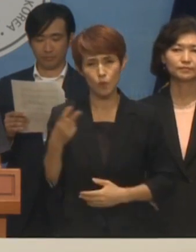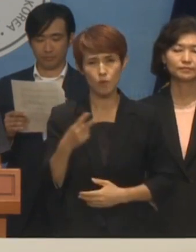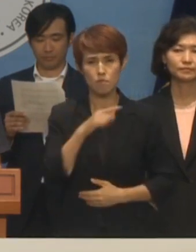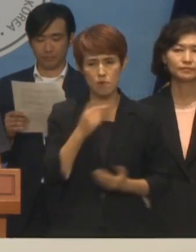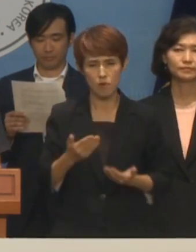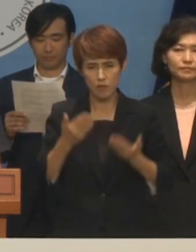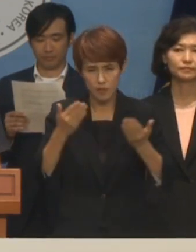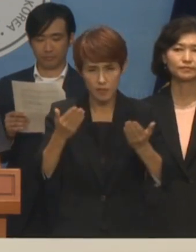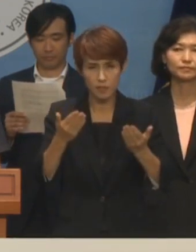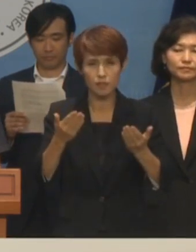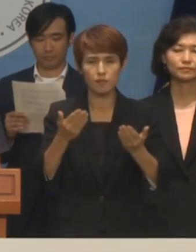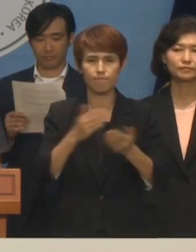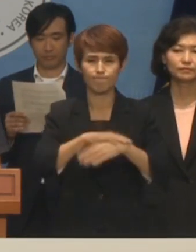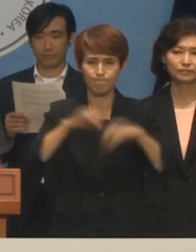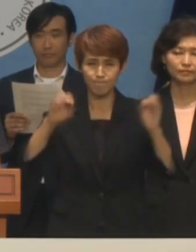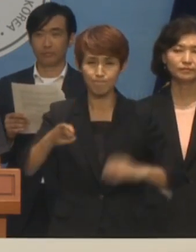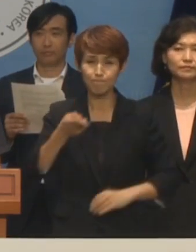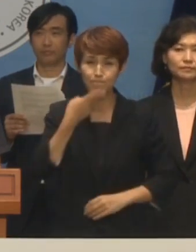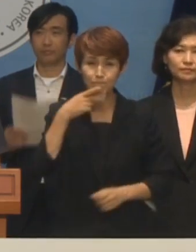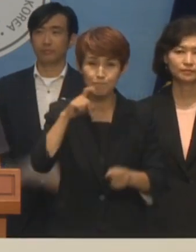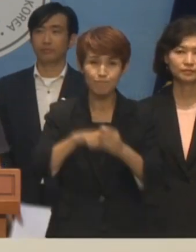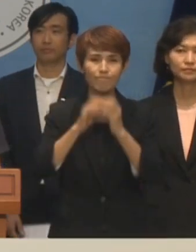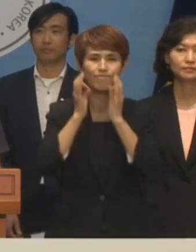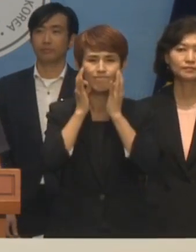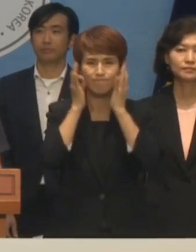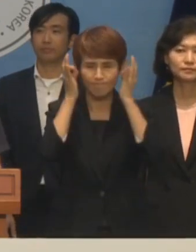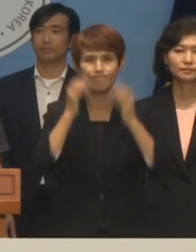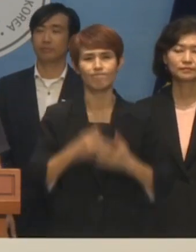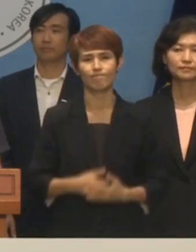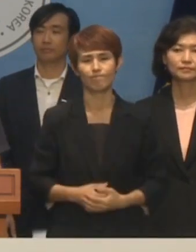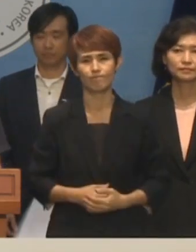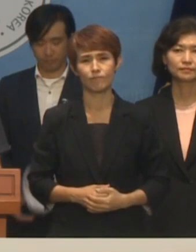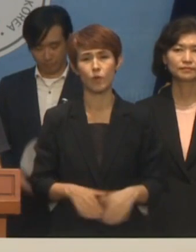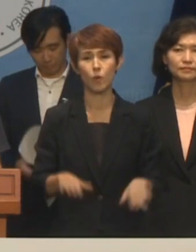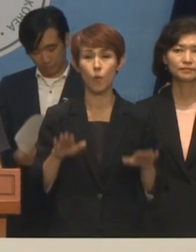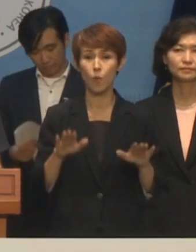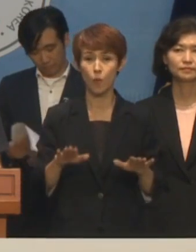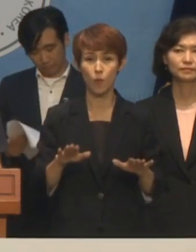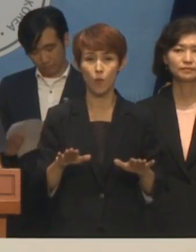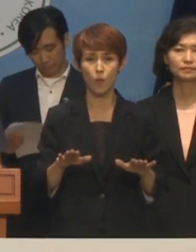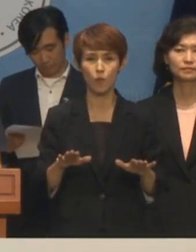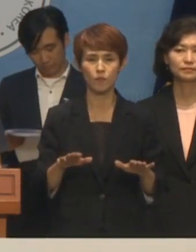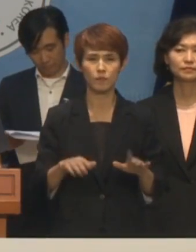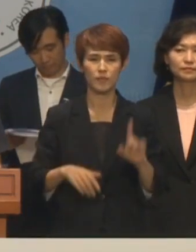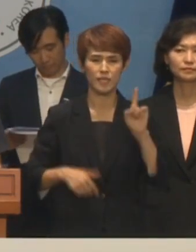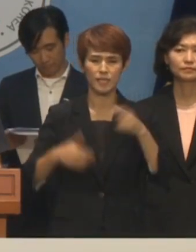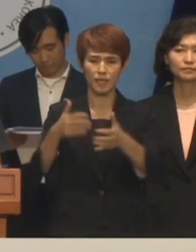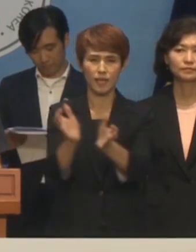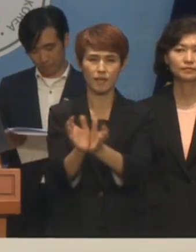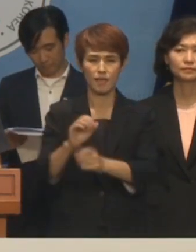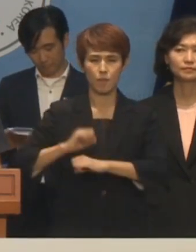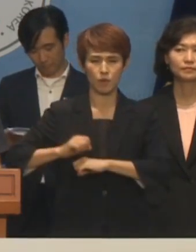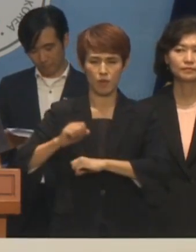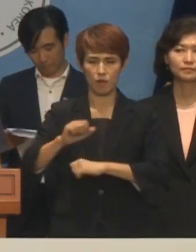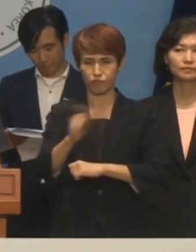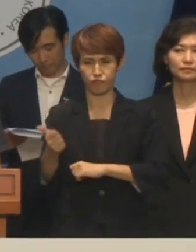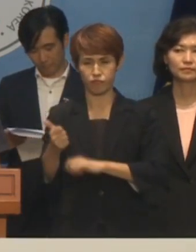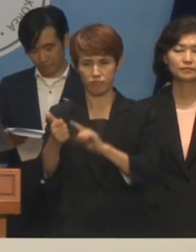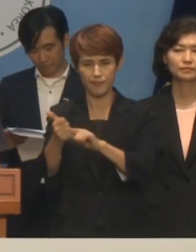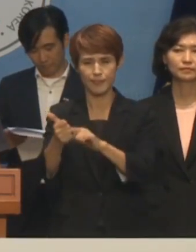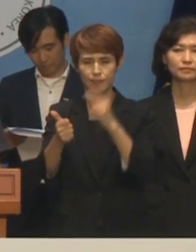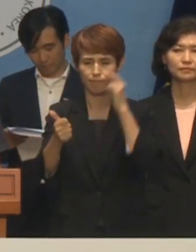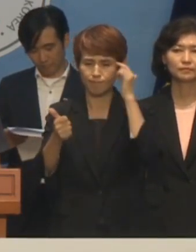희생이 헛되지 않도록 최선을 다할 것입니다. 오늘 이 자리에서 제1사단 해병대원의 죽음을